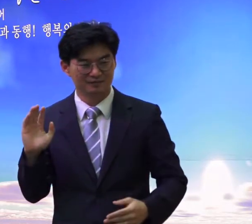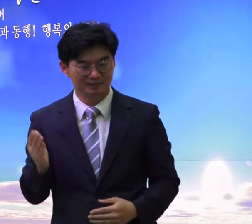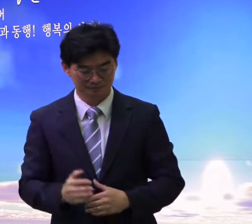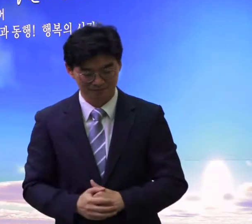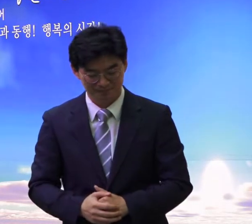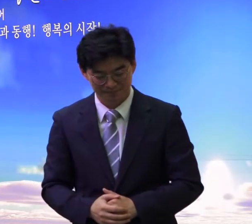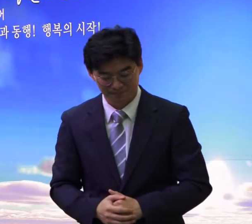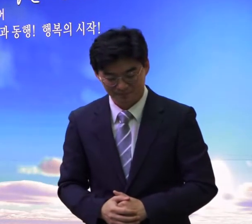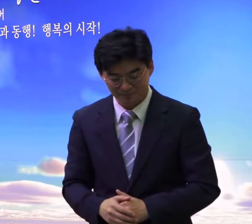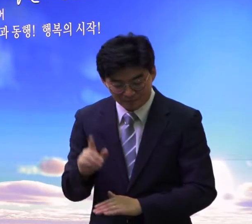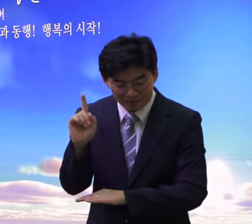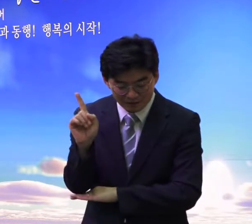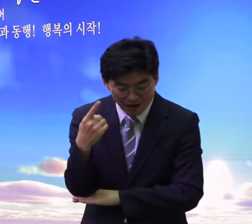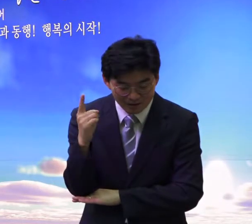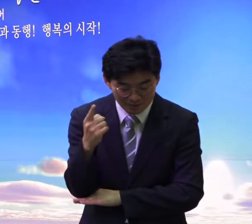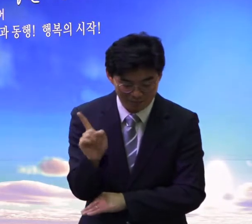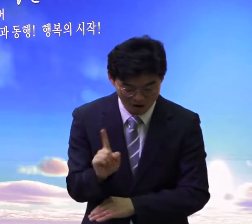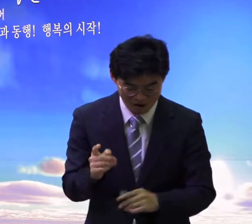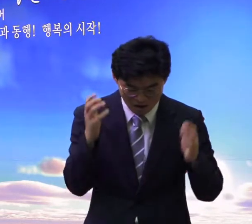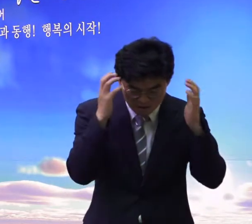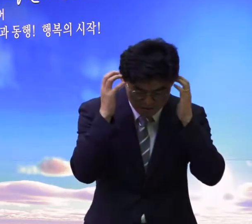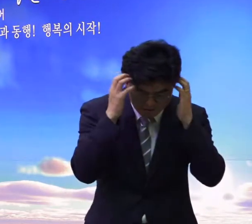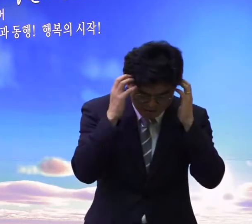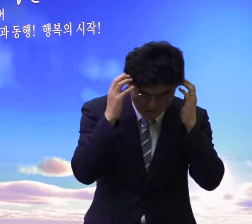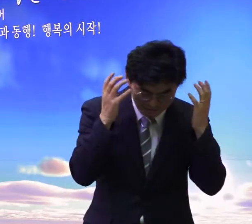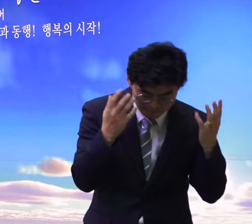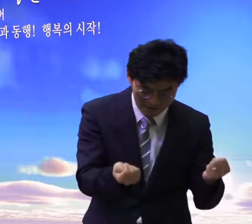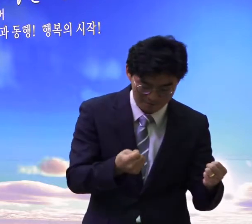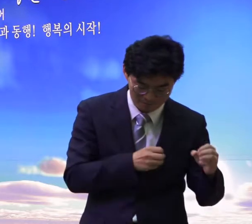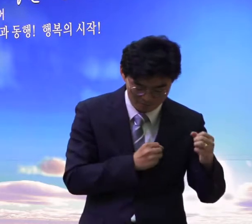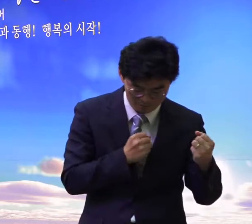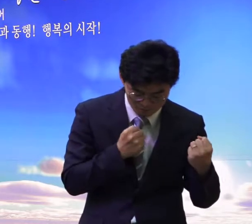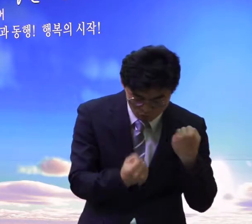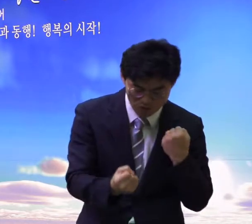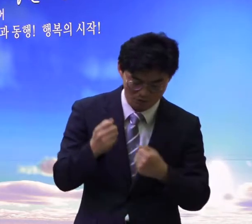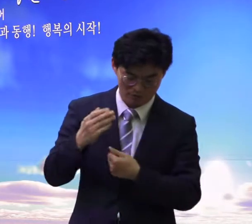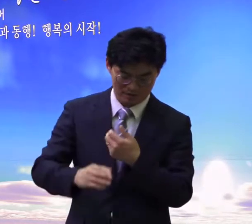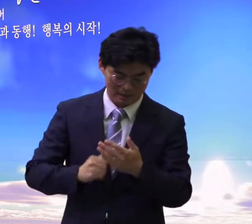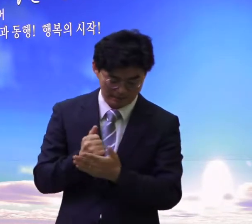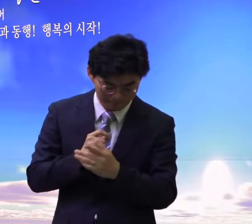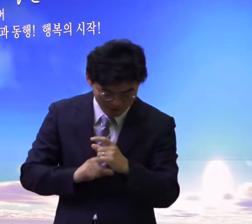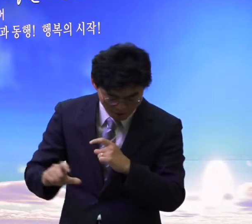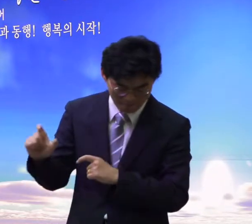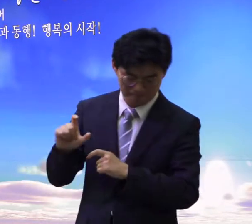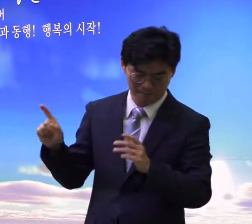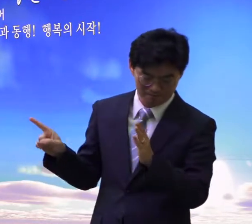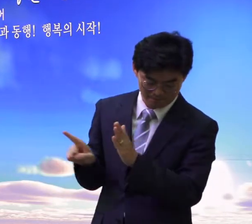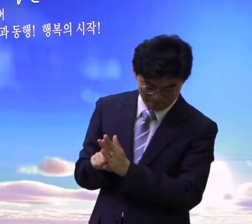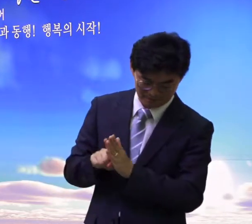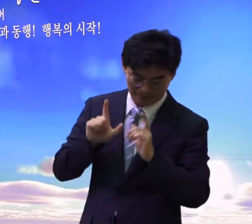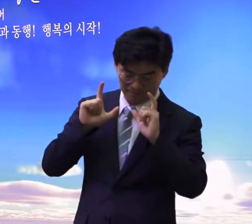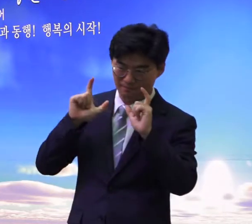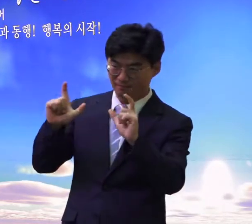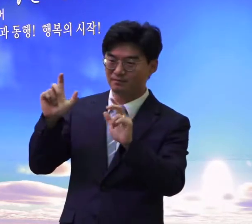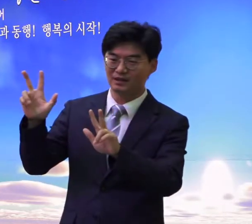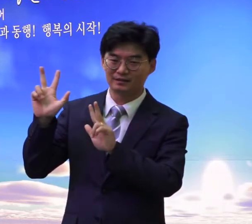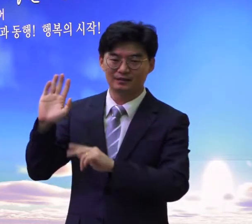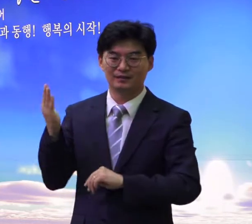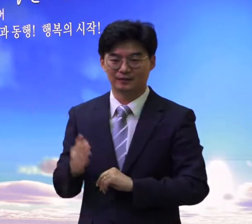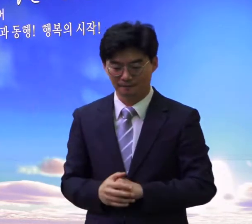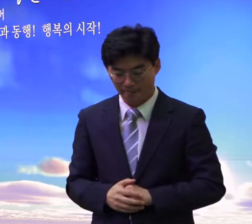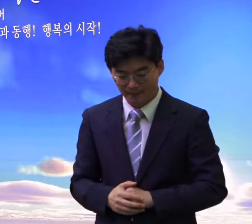이것이 다윗이 하나님 앞에서 새벽을 깨우겠다 하는 그 의미입니다. 8절에 그 내용이 이어지는데 8절